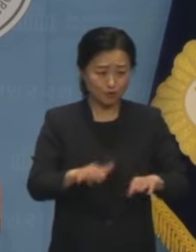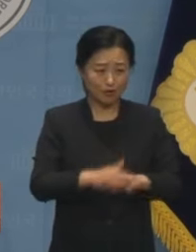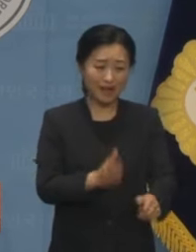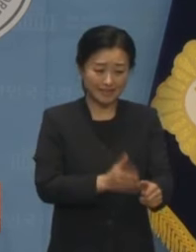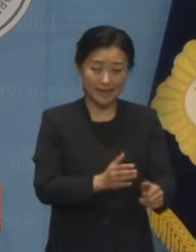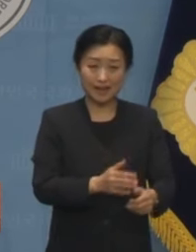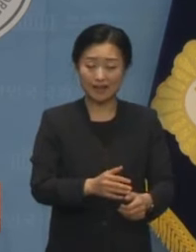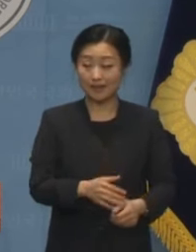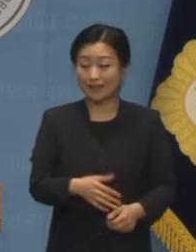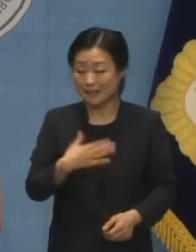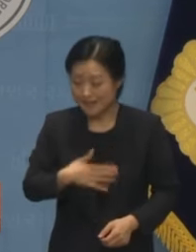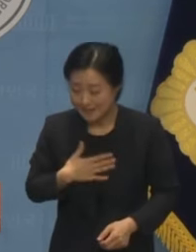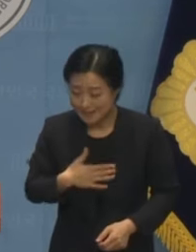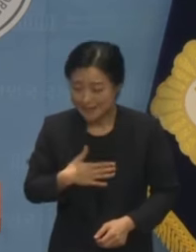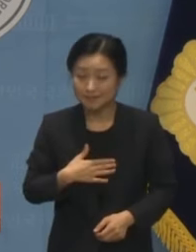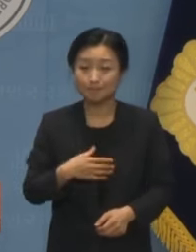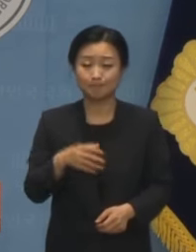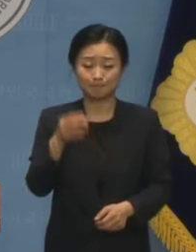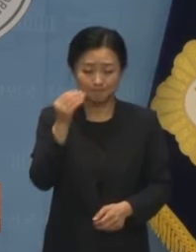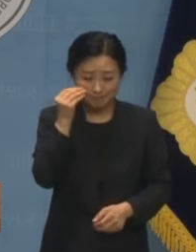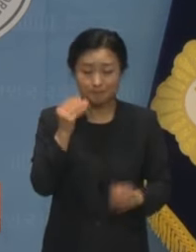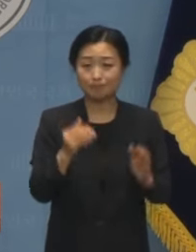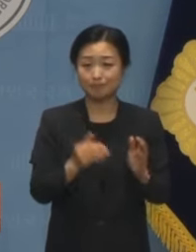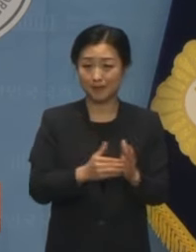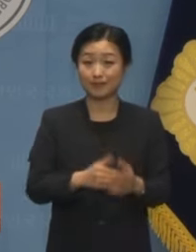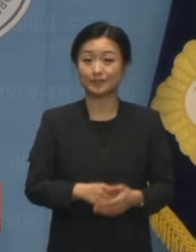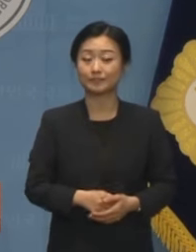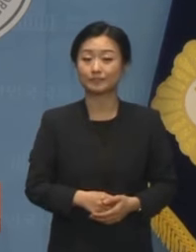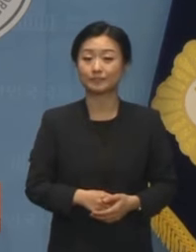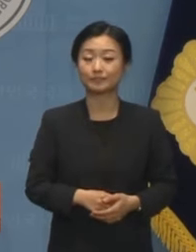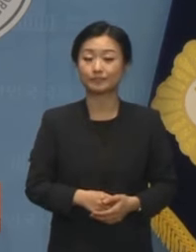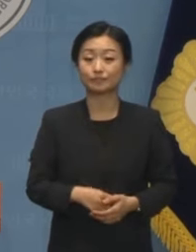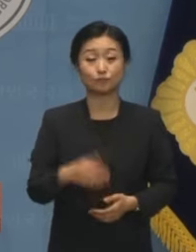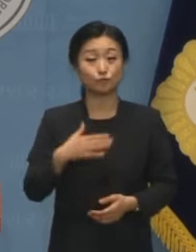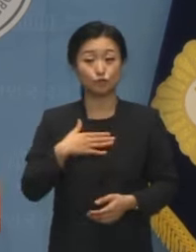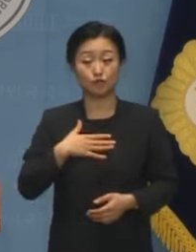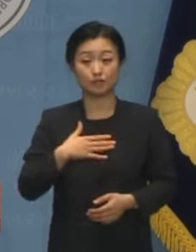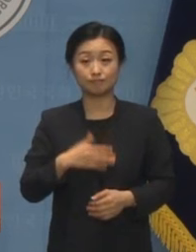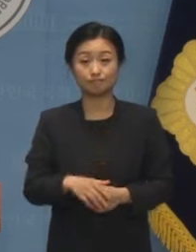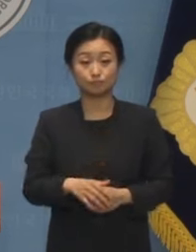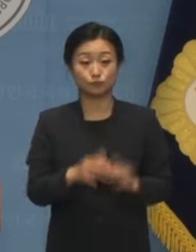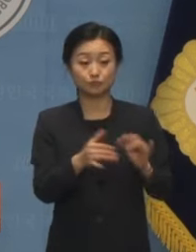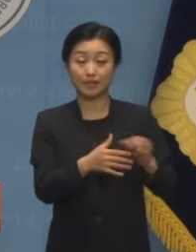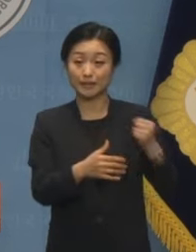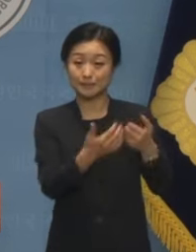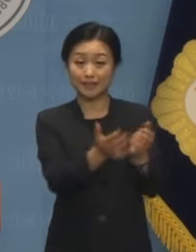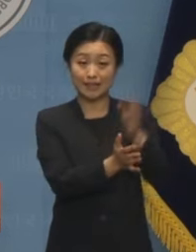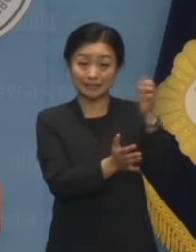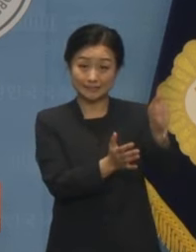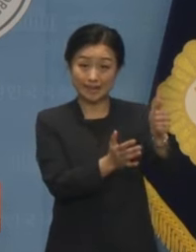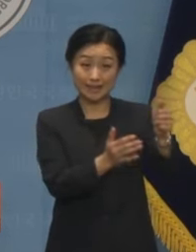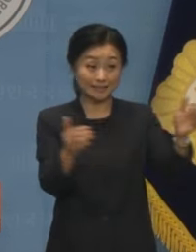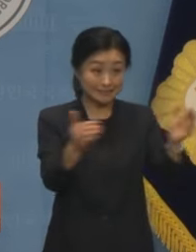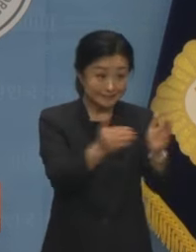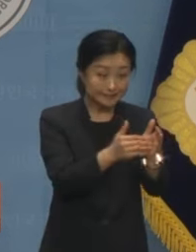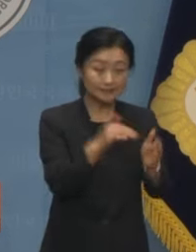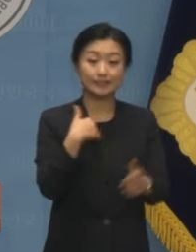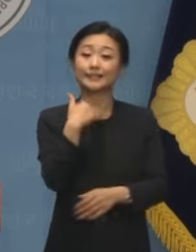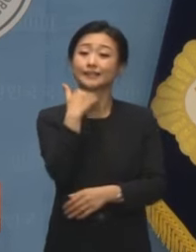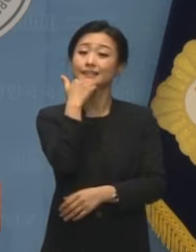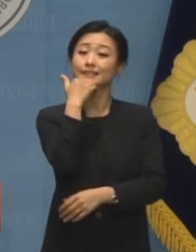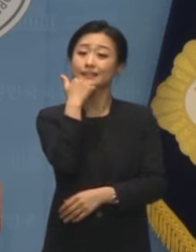풀도록 하겠다고 말했습니다. 조국 혁신당은 국민의힘 전당대회가 끝나기를